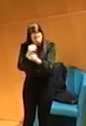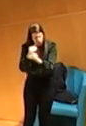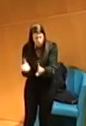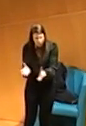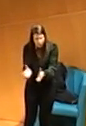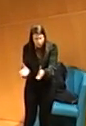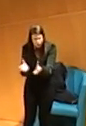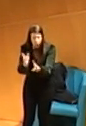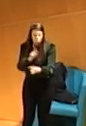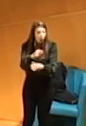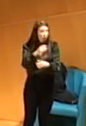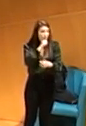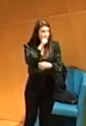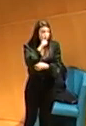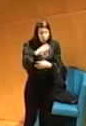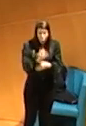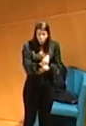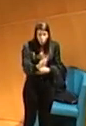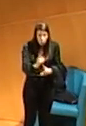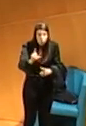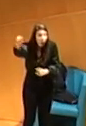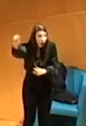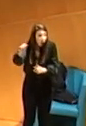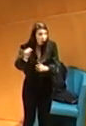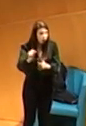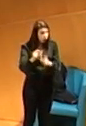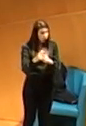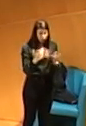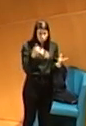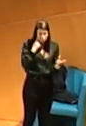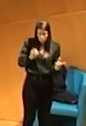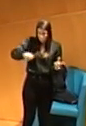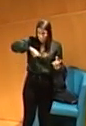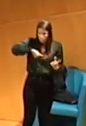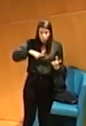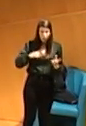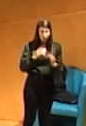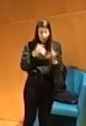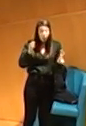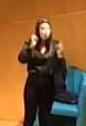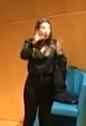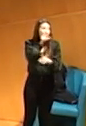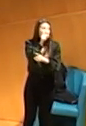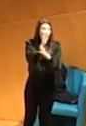partent. Fondamentalement, ce sont les autres qui partent. Pour nous, c'est simplement un oiseau qui ne s'envole pas.